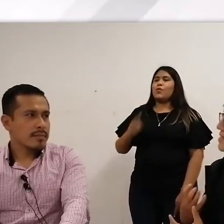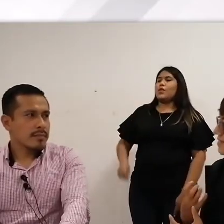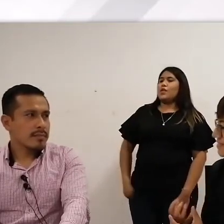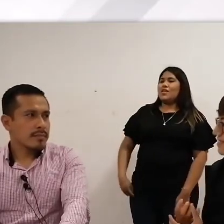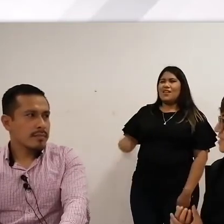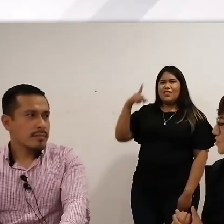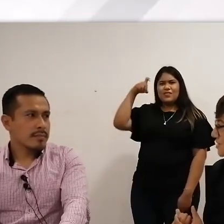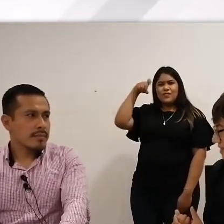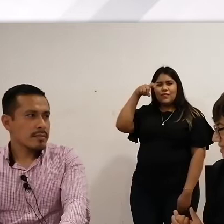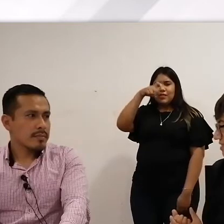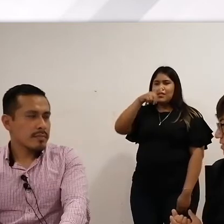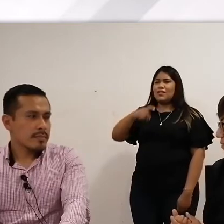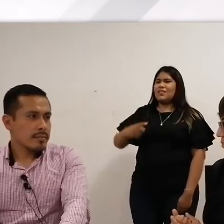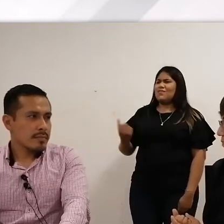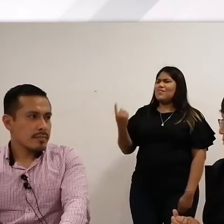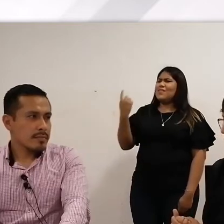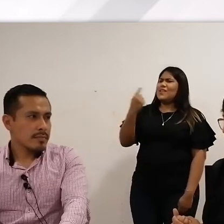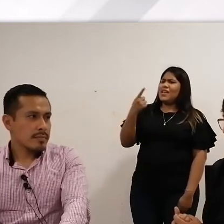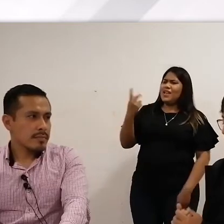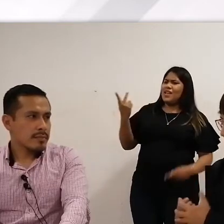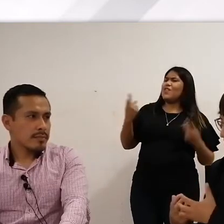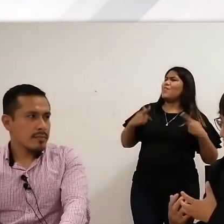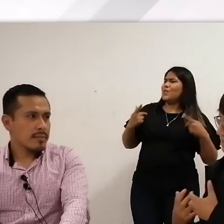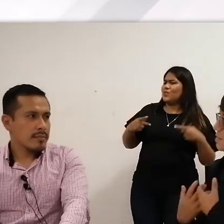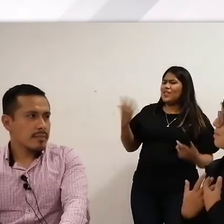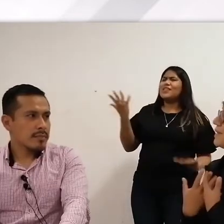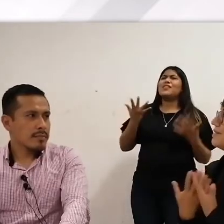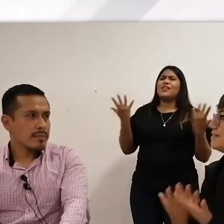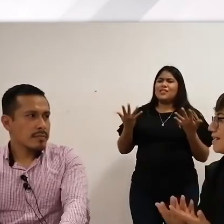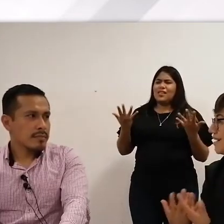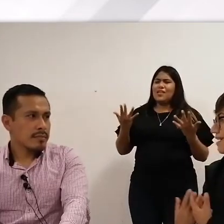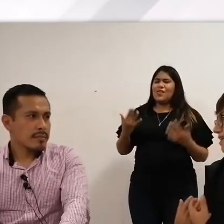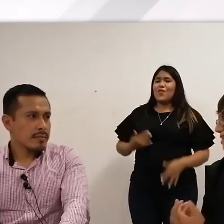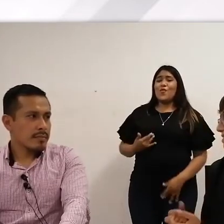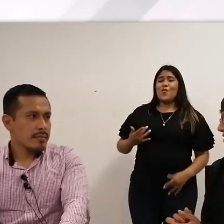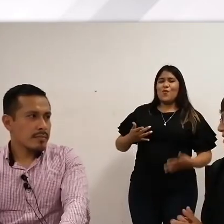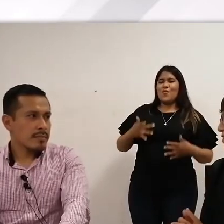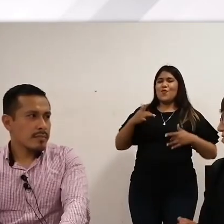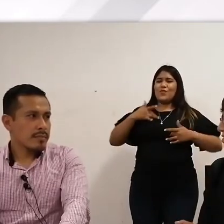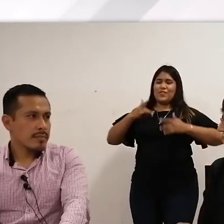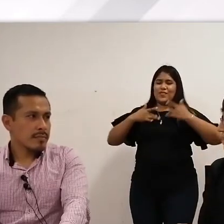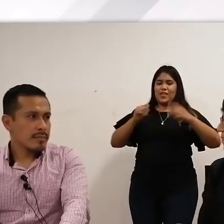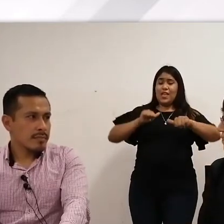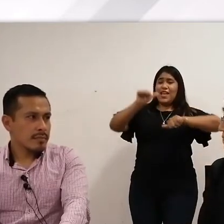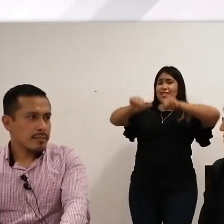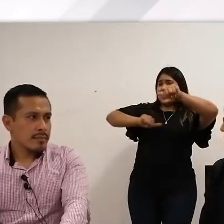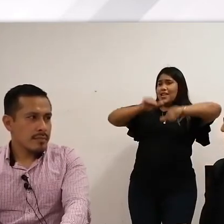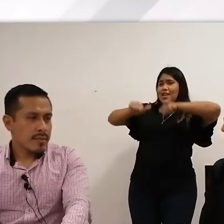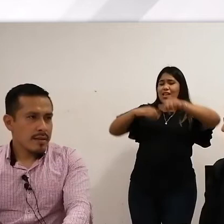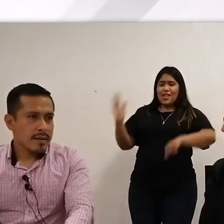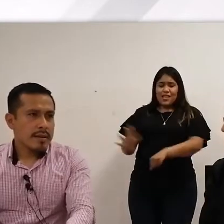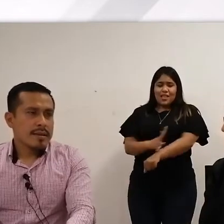¿Qué debería hacer la sociedad para tener empatía hacia ellos?